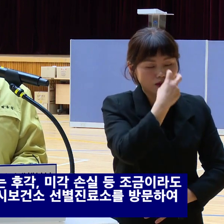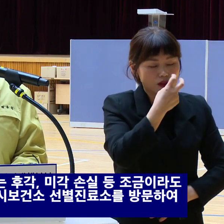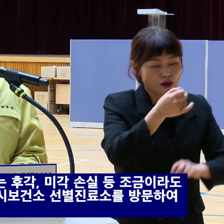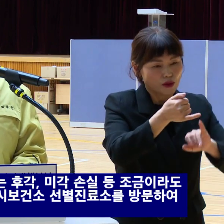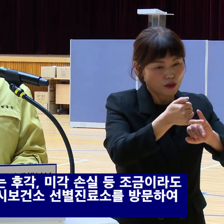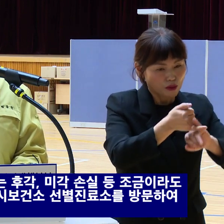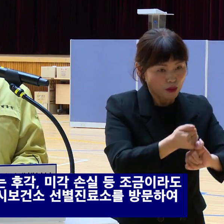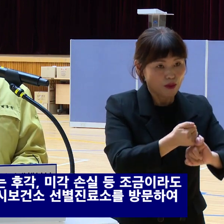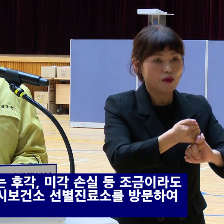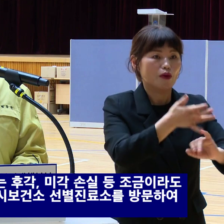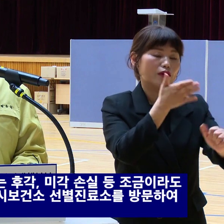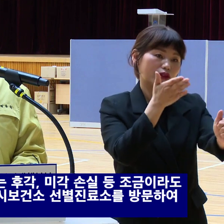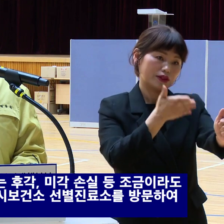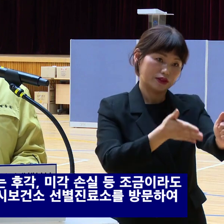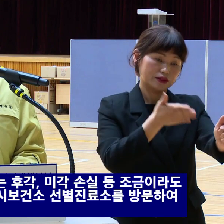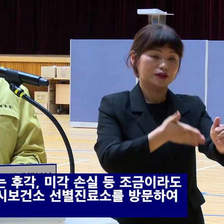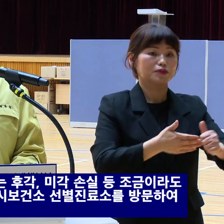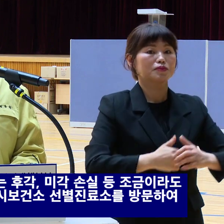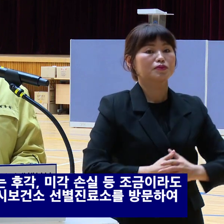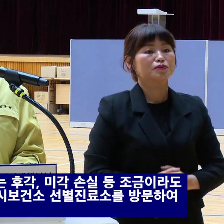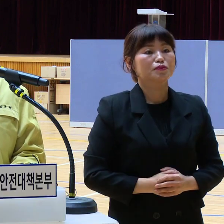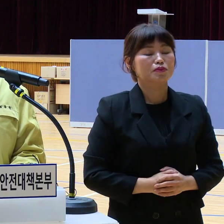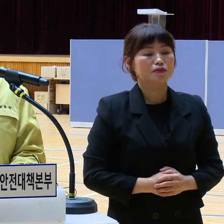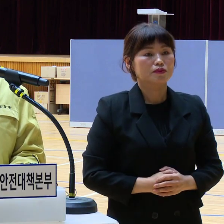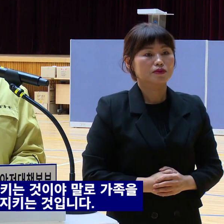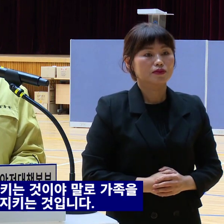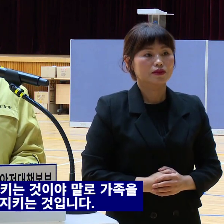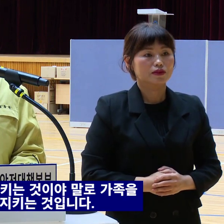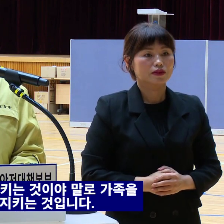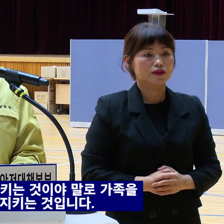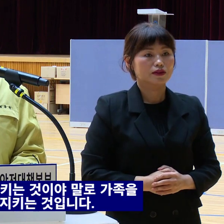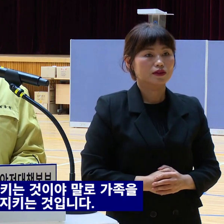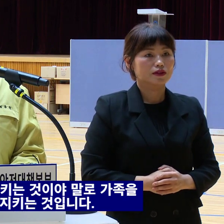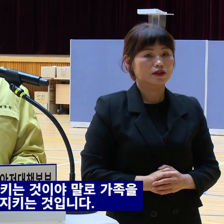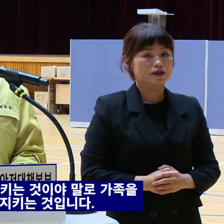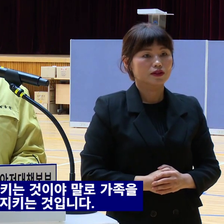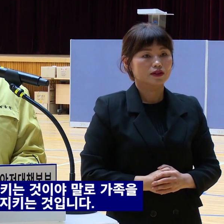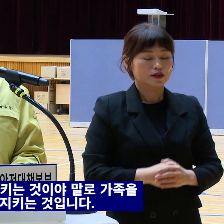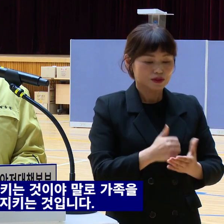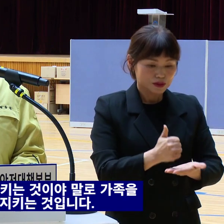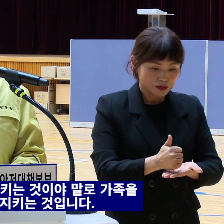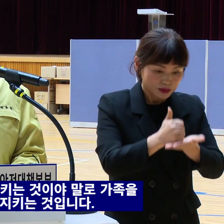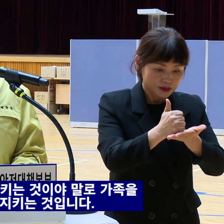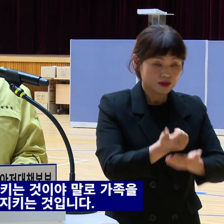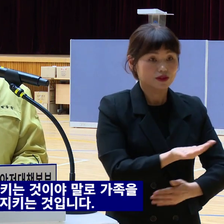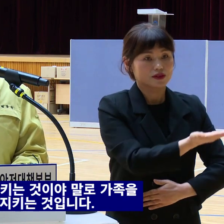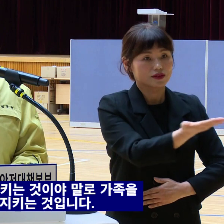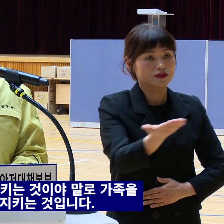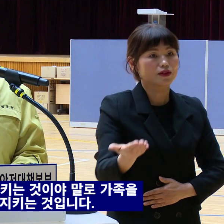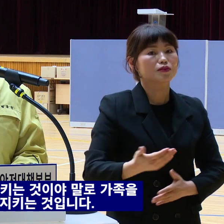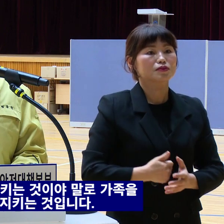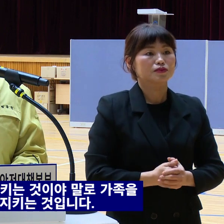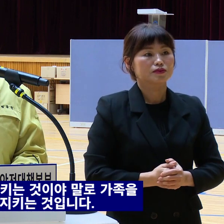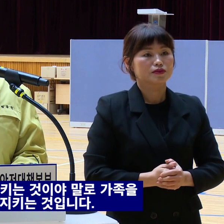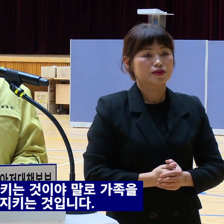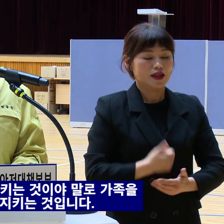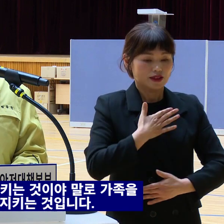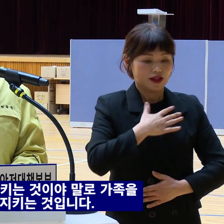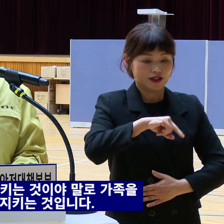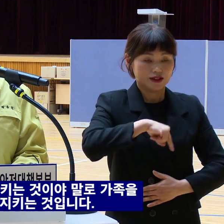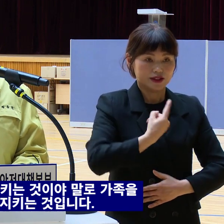선별진료소를 방문하여 검사를 받아주시기 바랍니다. 존경하는 국민 여러분, 스스로를